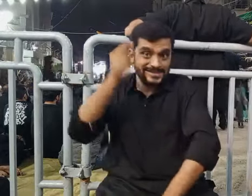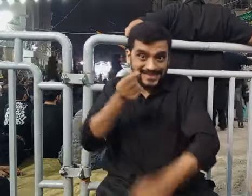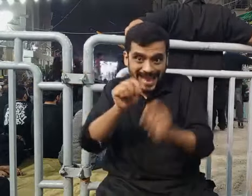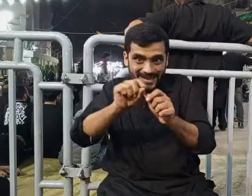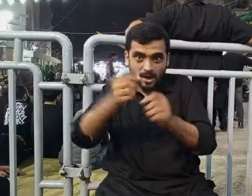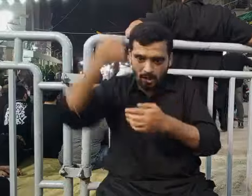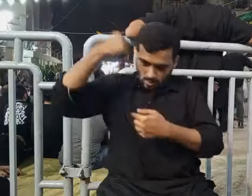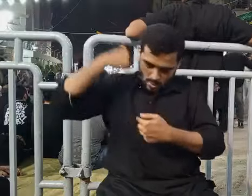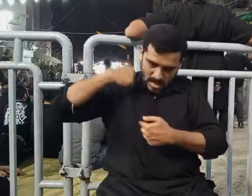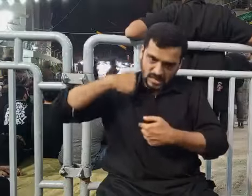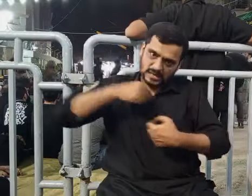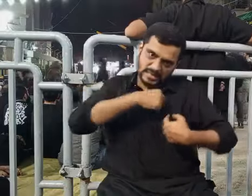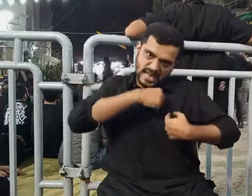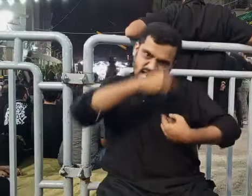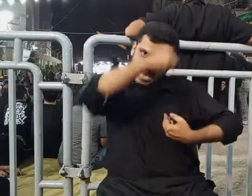یعنی یہ کون سا سلونی کہنے کا موقع ہے؟